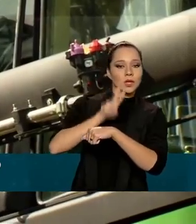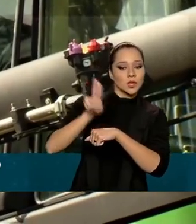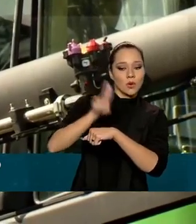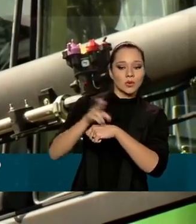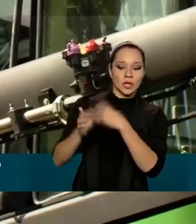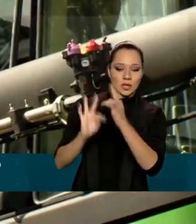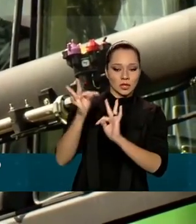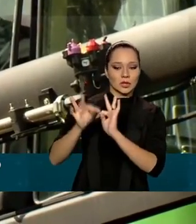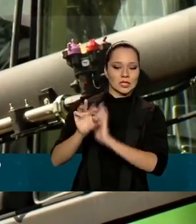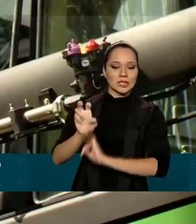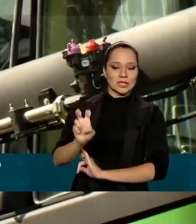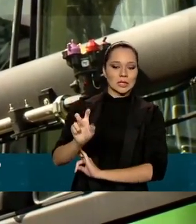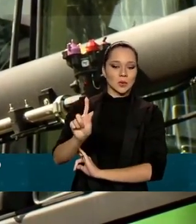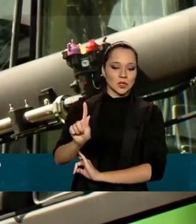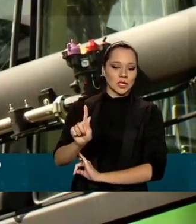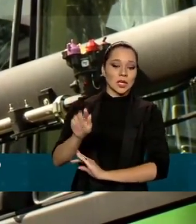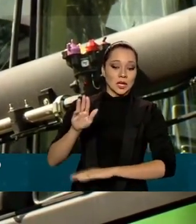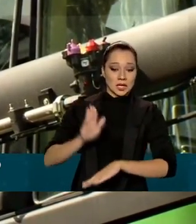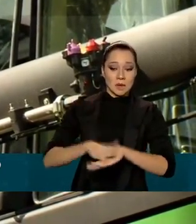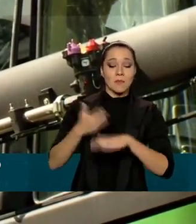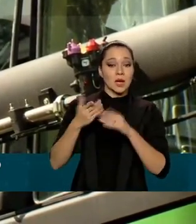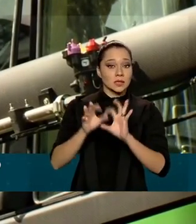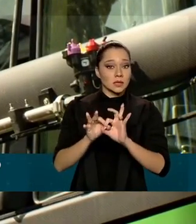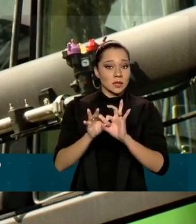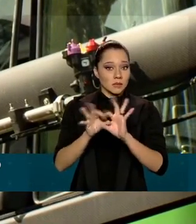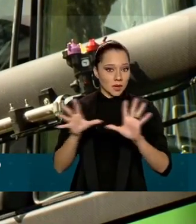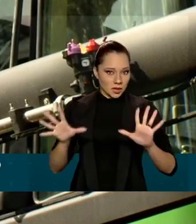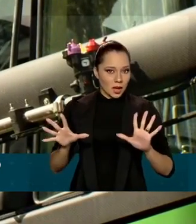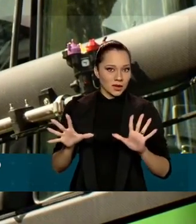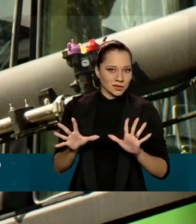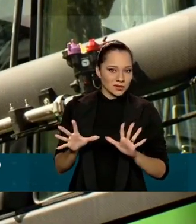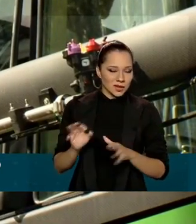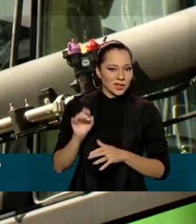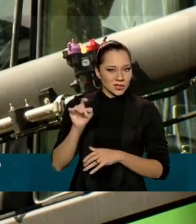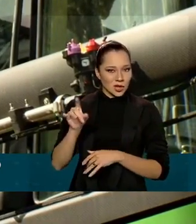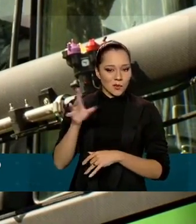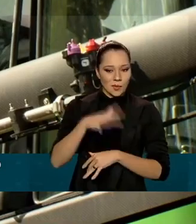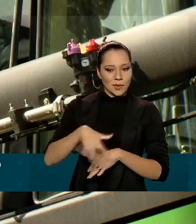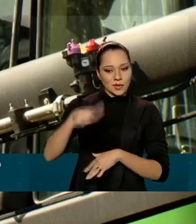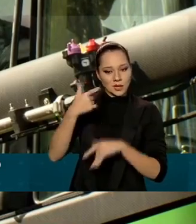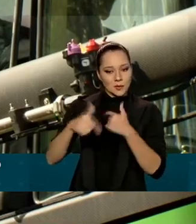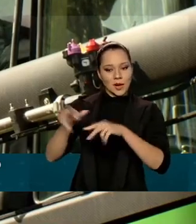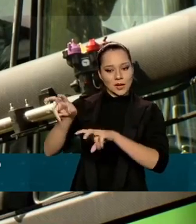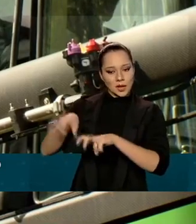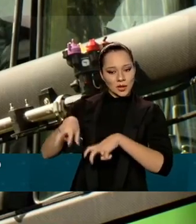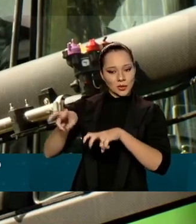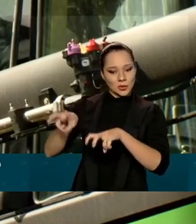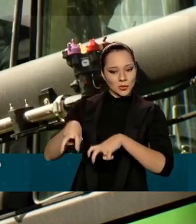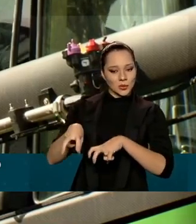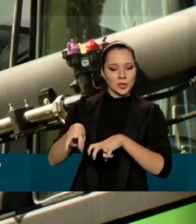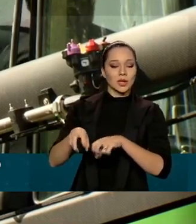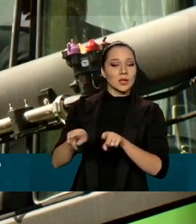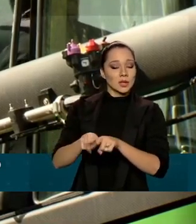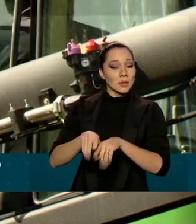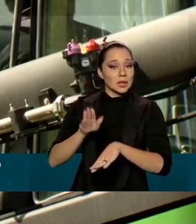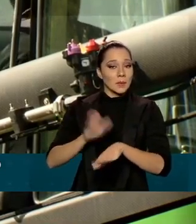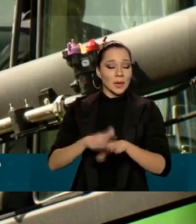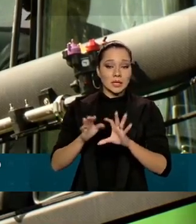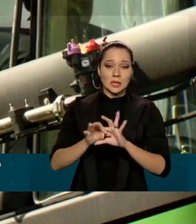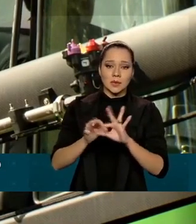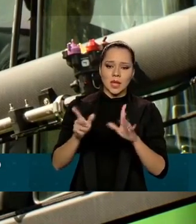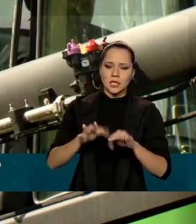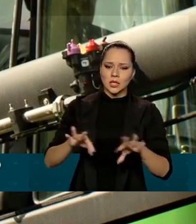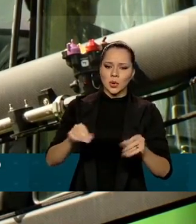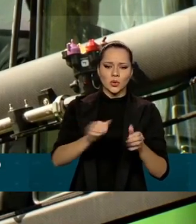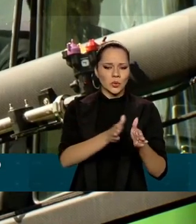a tecnologia 5G, que dá mais autonomia não só aos agricultores, mas também a